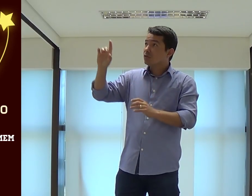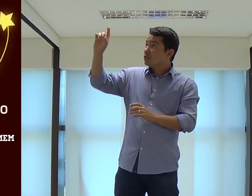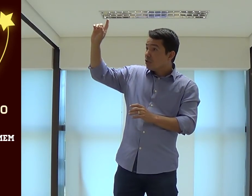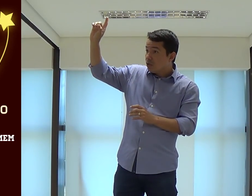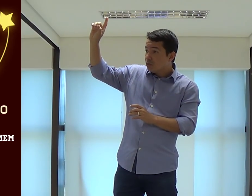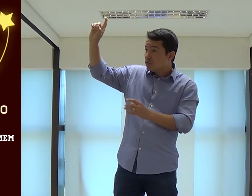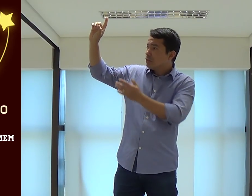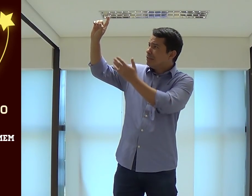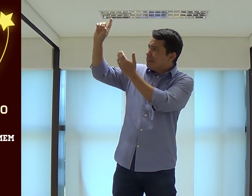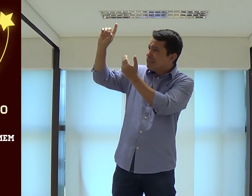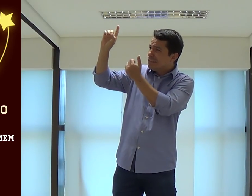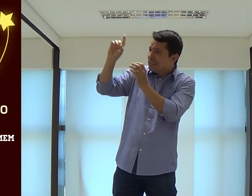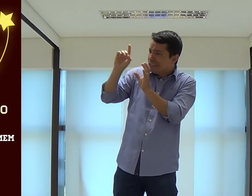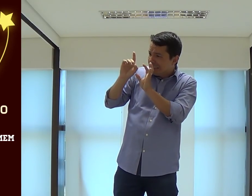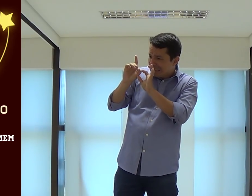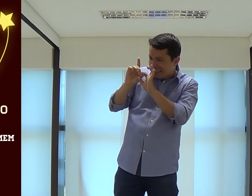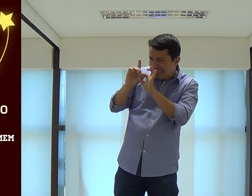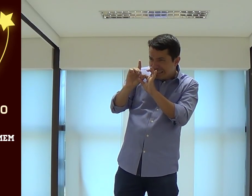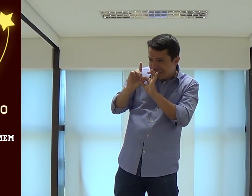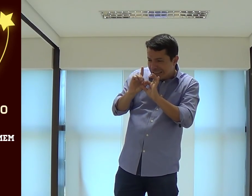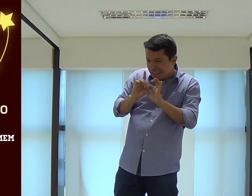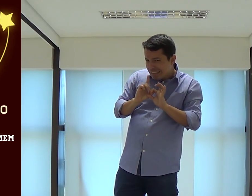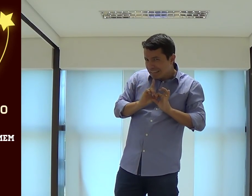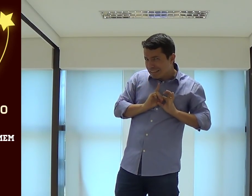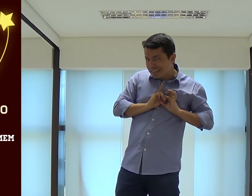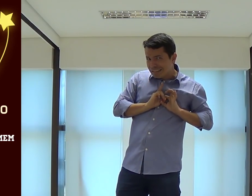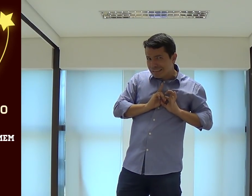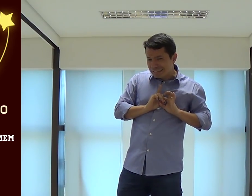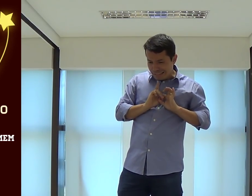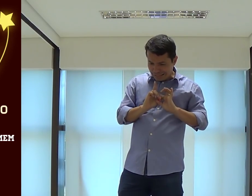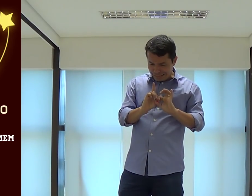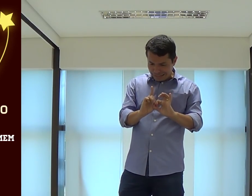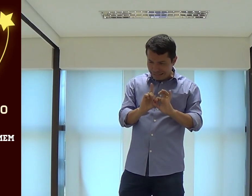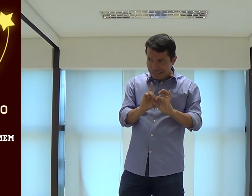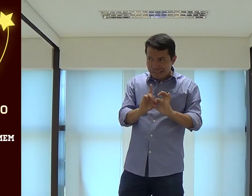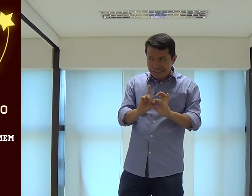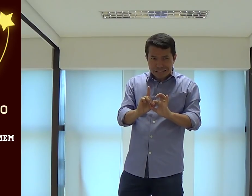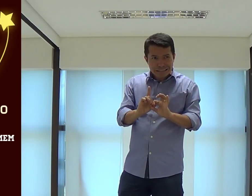com Deus, de chamar Ele para perto, de ter união com Ele.